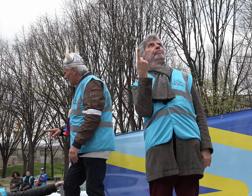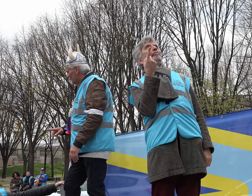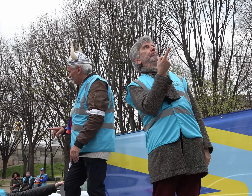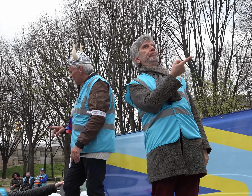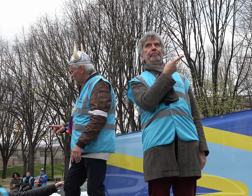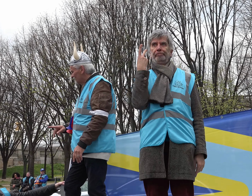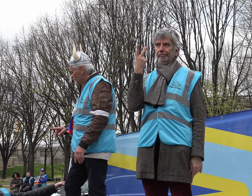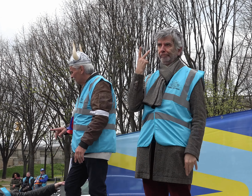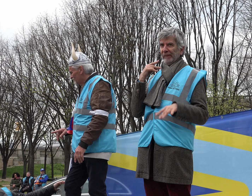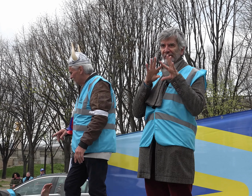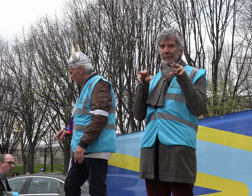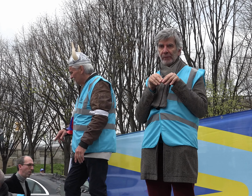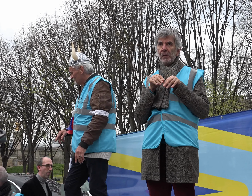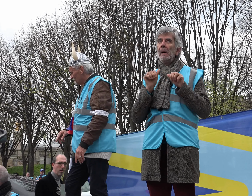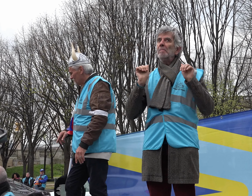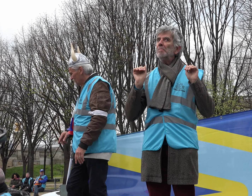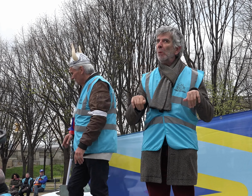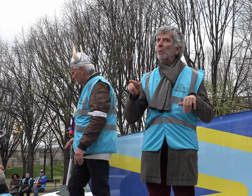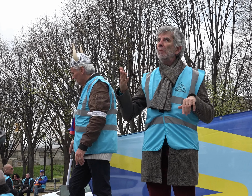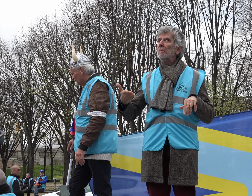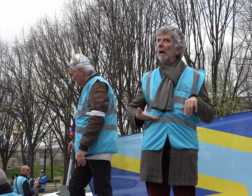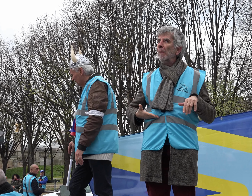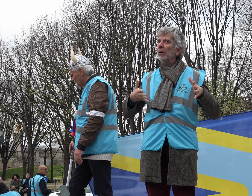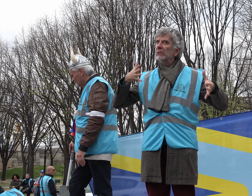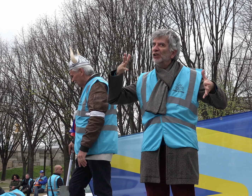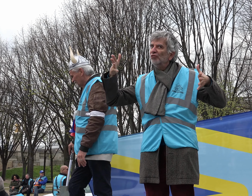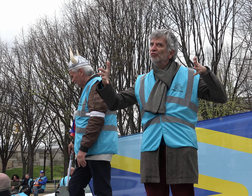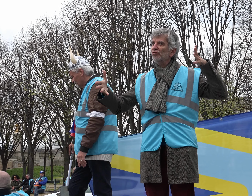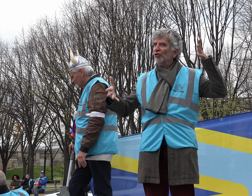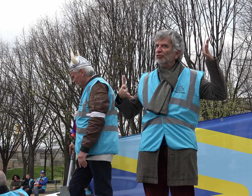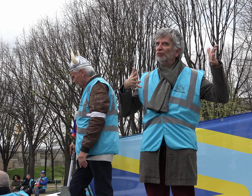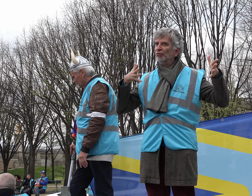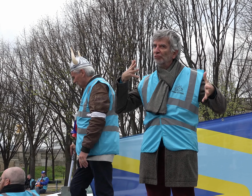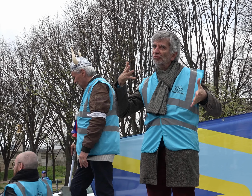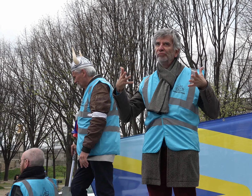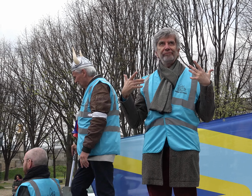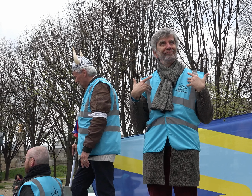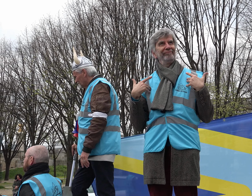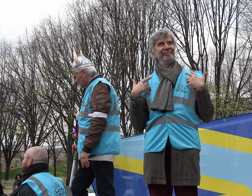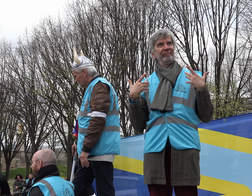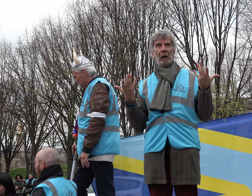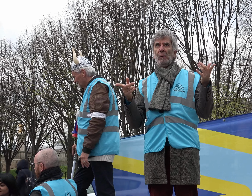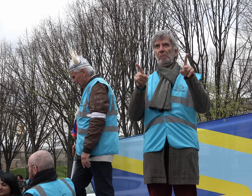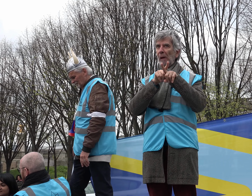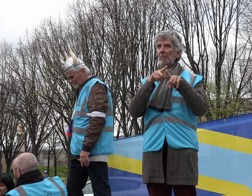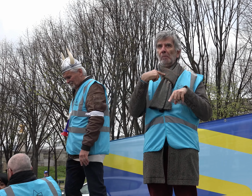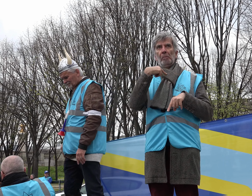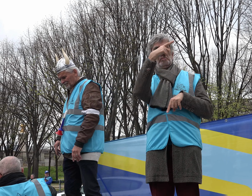J'étais le seul soupe de ma famille. Ma maman pouvait un peu s'exprimer